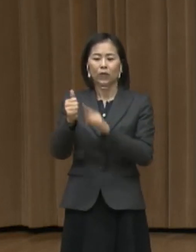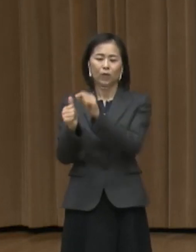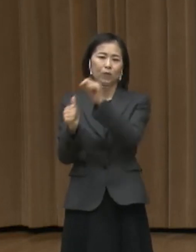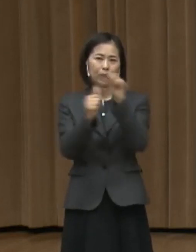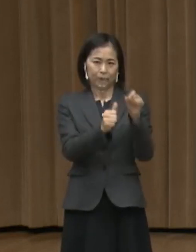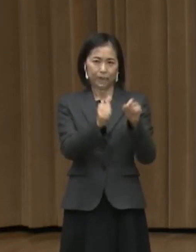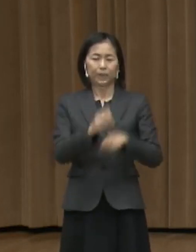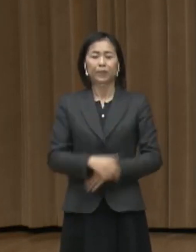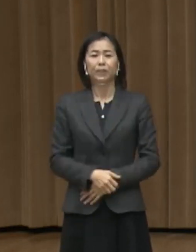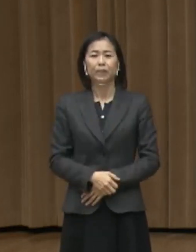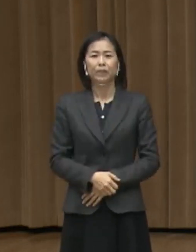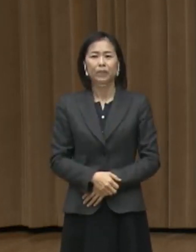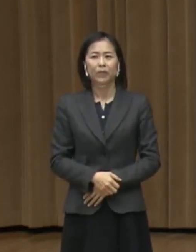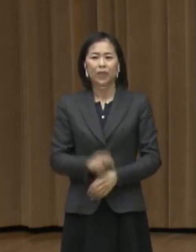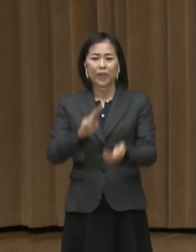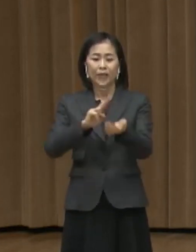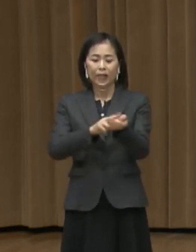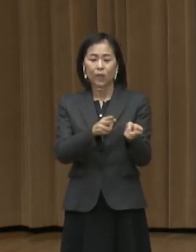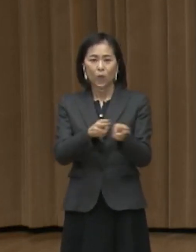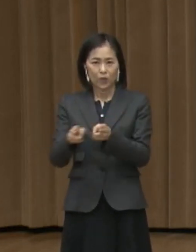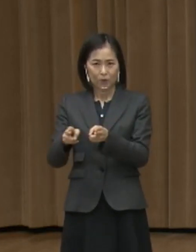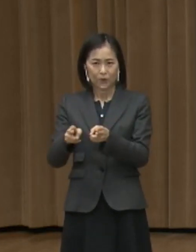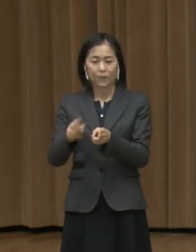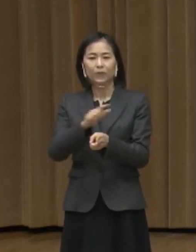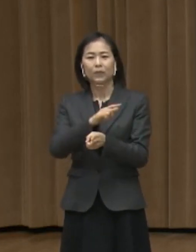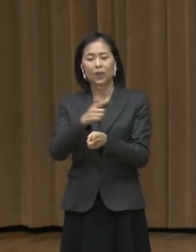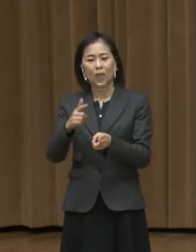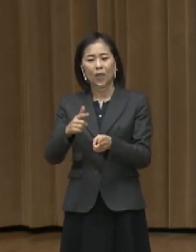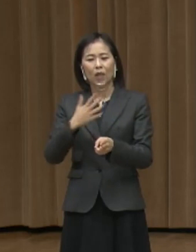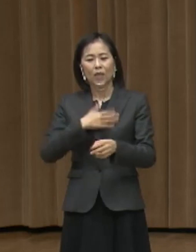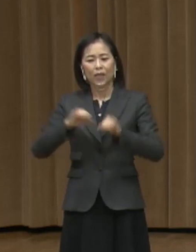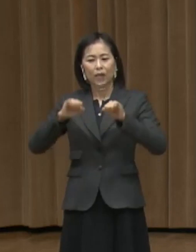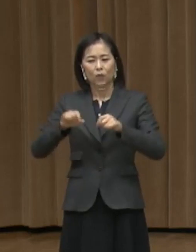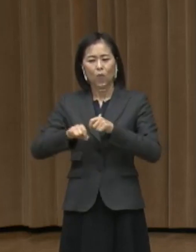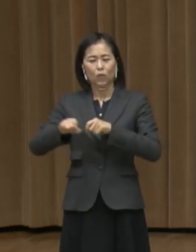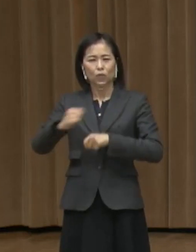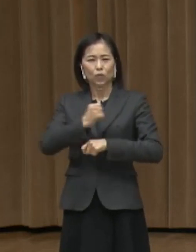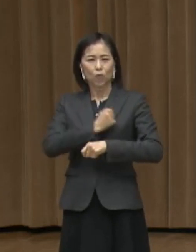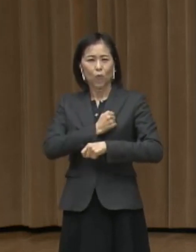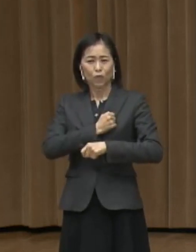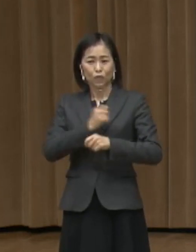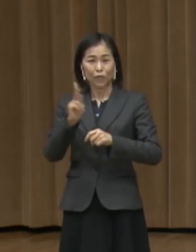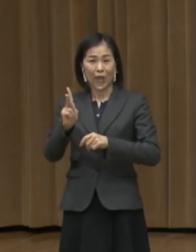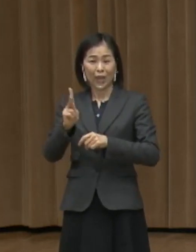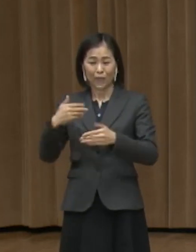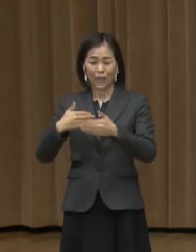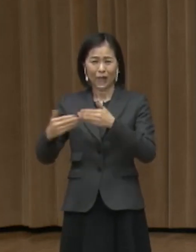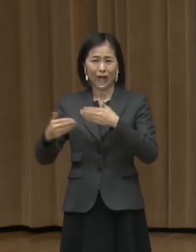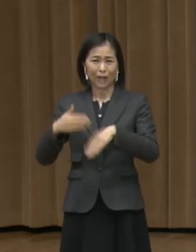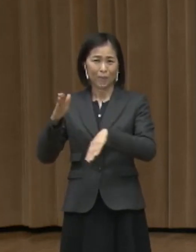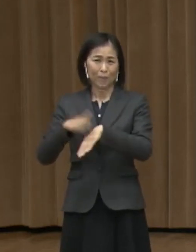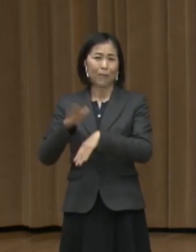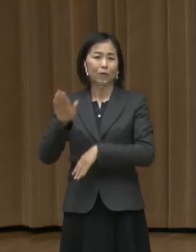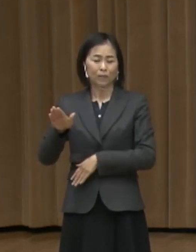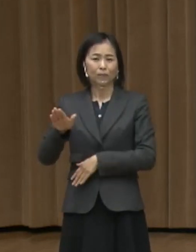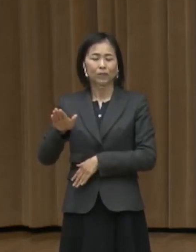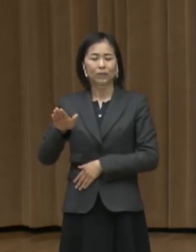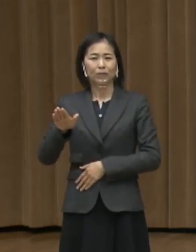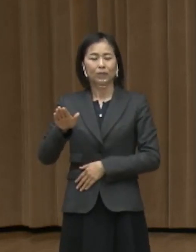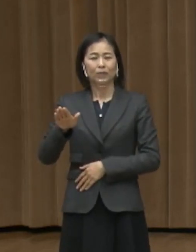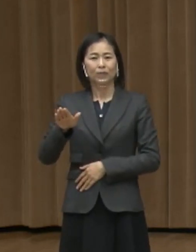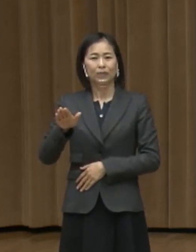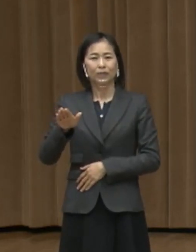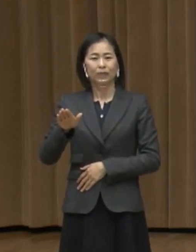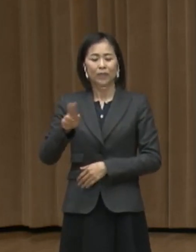整能力を持ち、医療整備課や健康長寿課の経験もあり、保健医療行政にも精通した職員